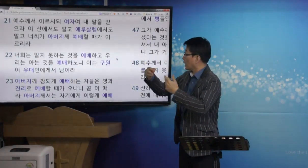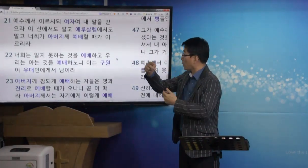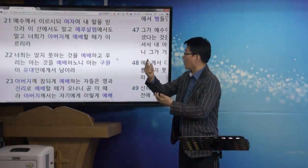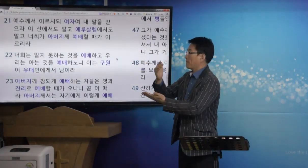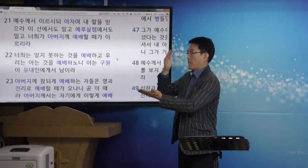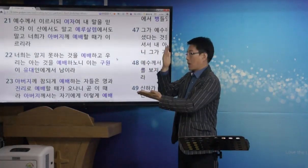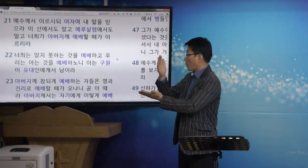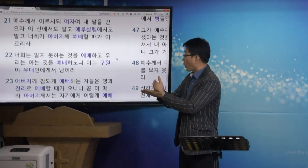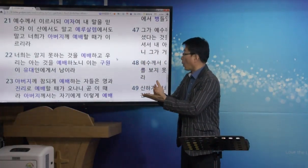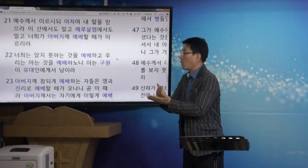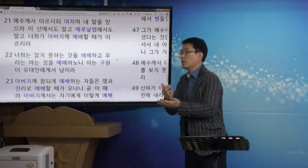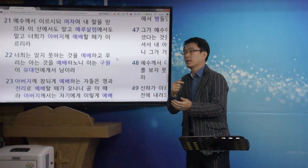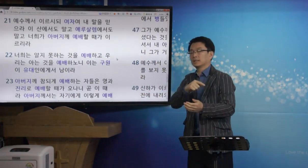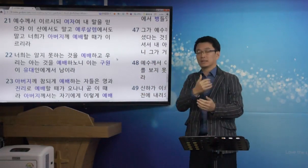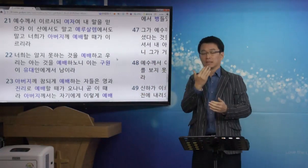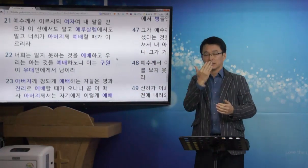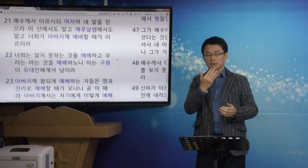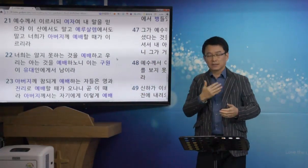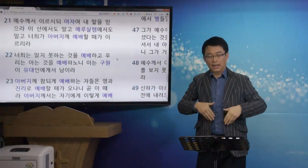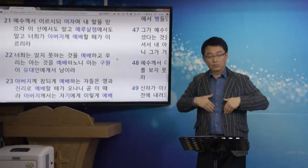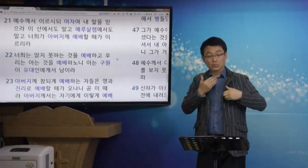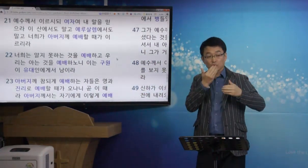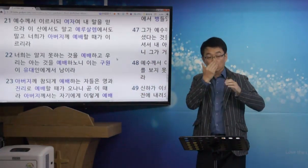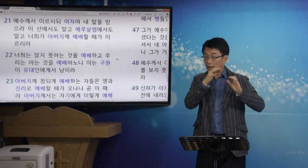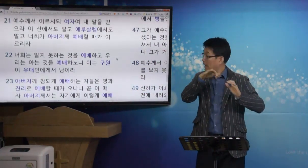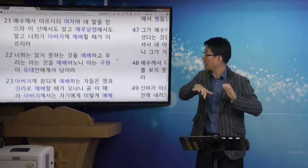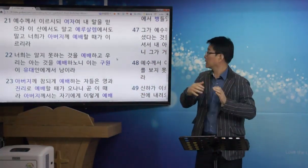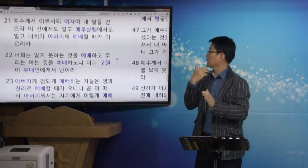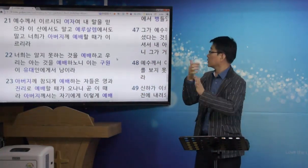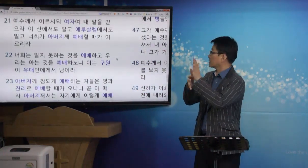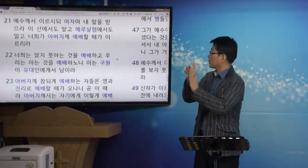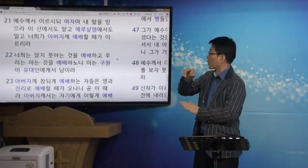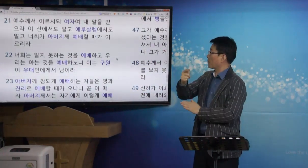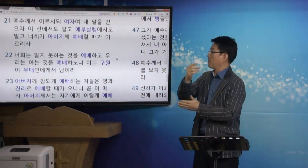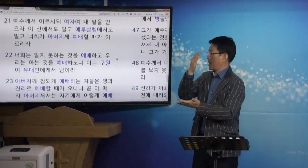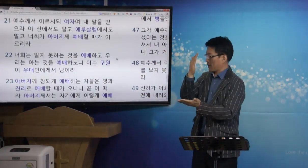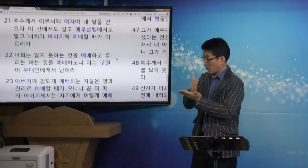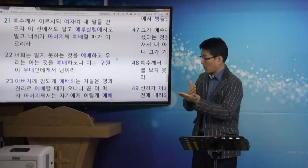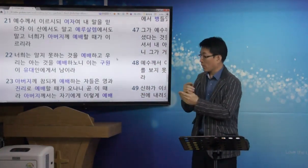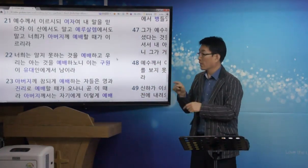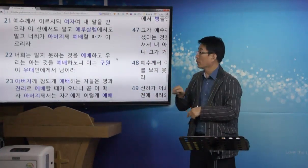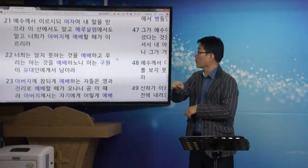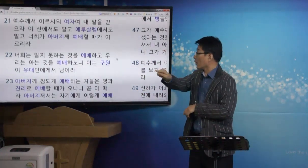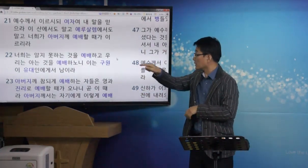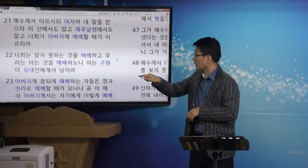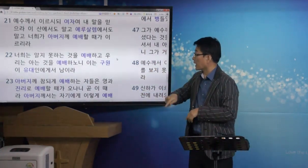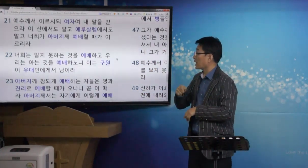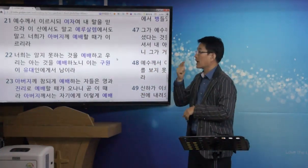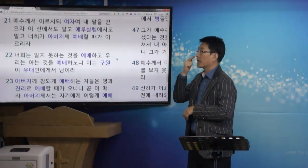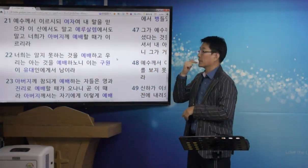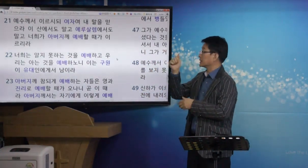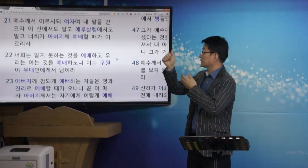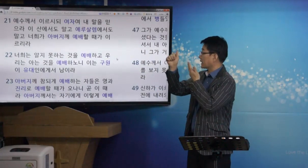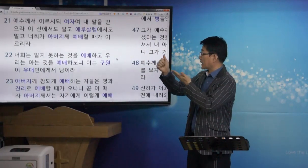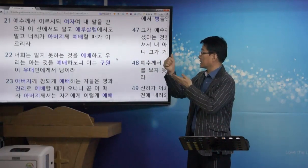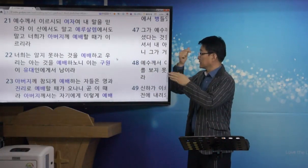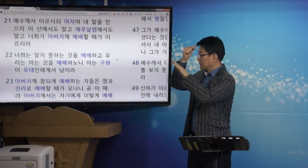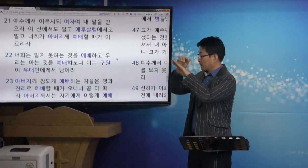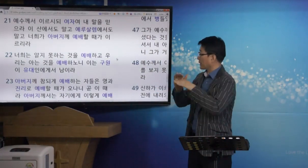있는 그리심 산에도 말고 예루살렘에서도 유대인들이 살고 있는 예루살렘에서도 말고 너희 아버지께